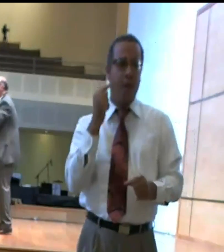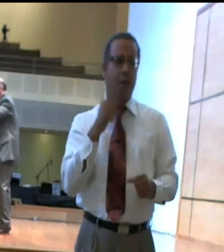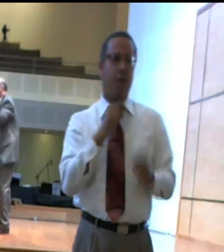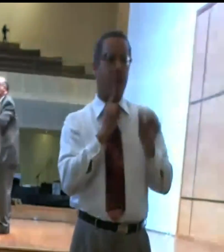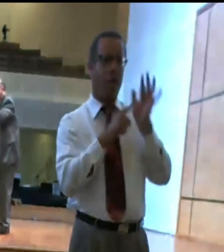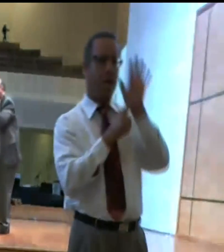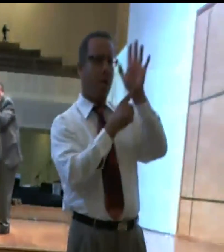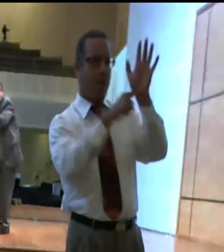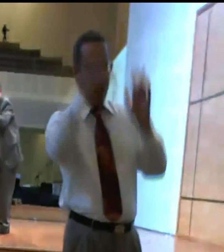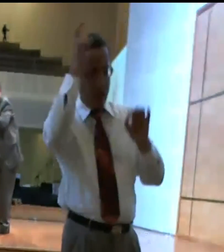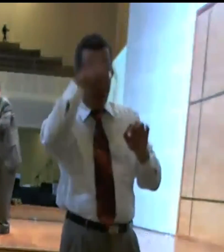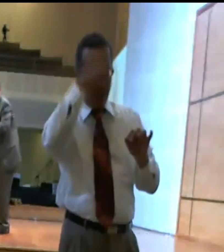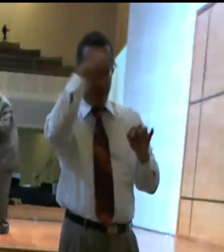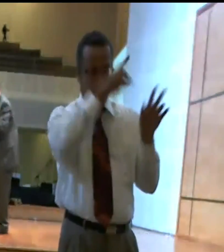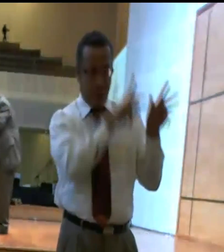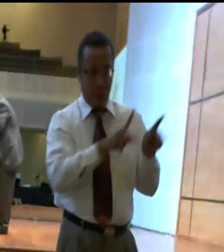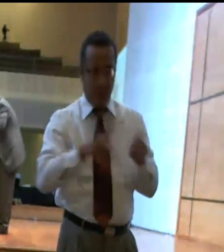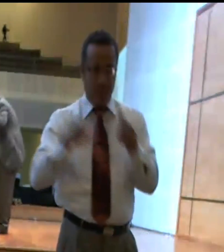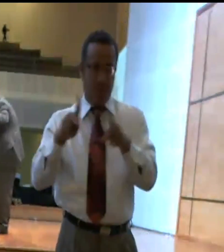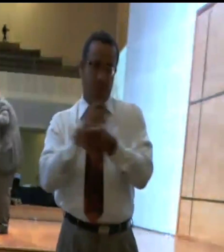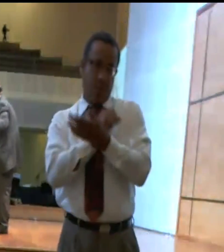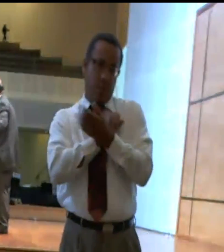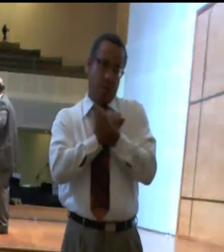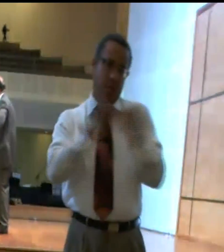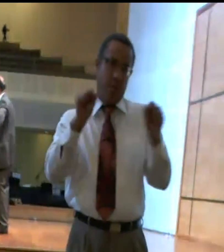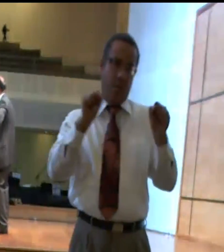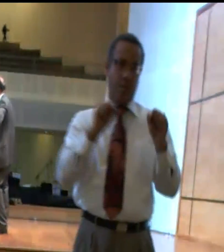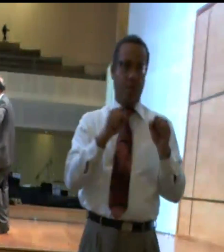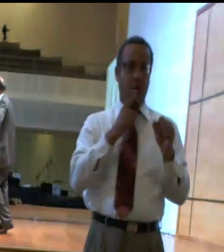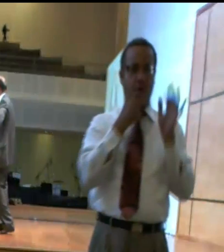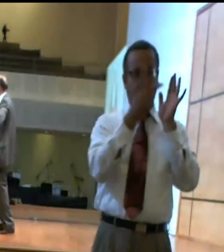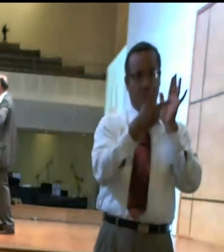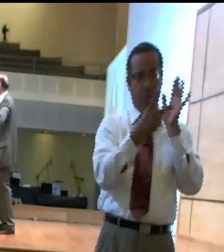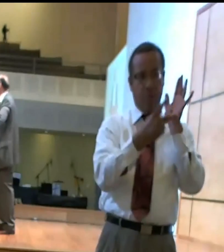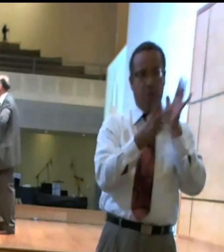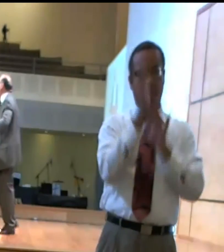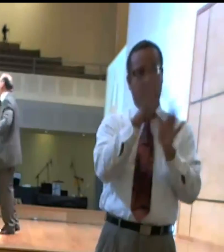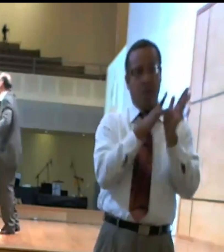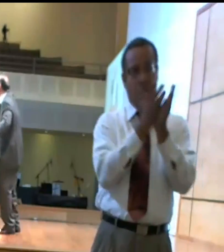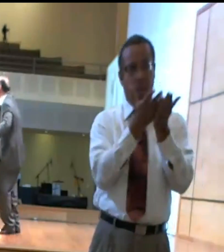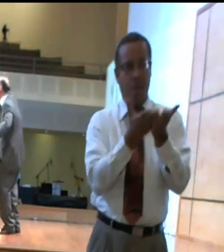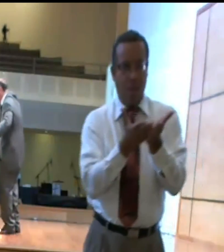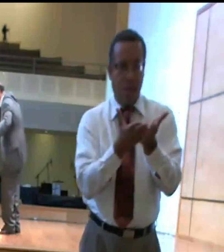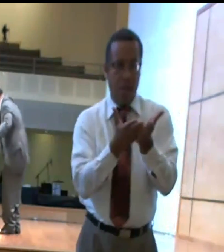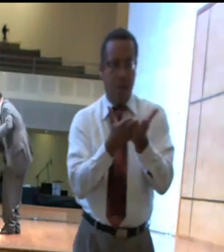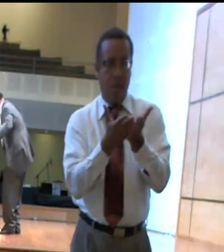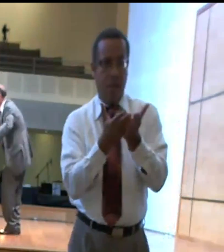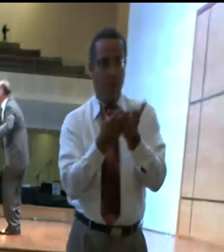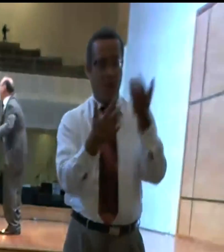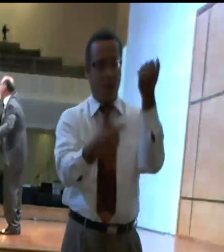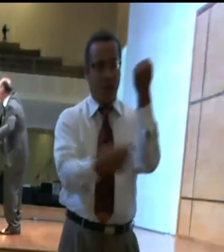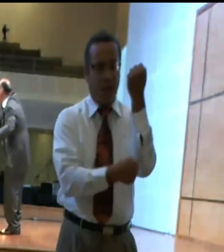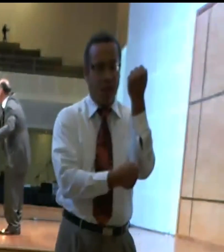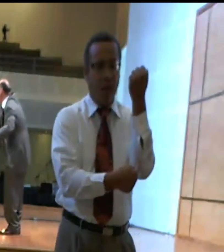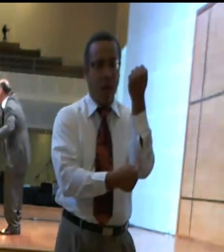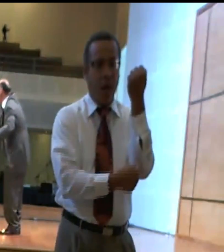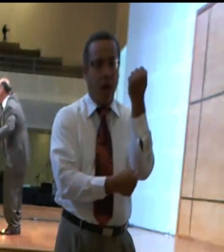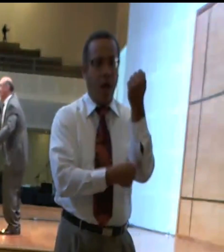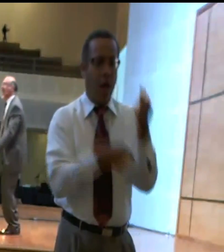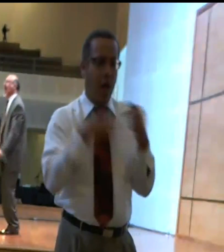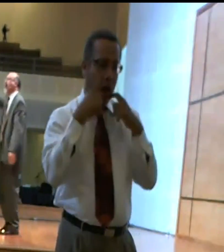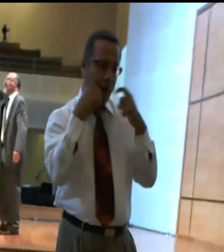ocurrir un plan de salvación como el que encontramos en la Biblia? Que la deuda infinita del